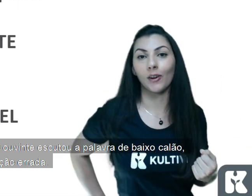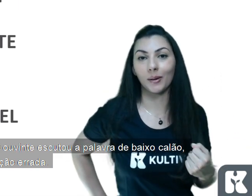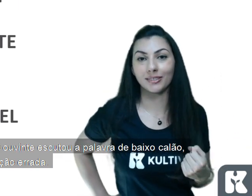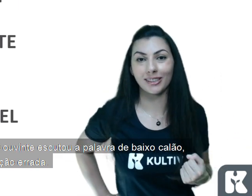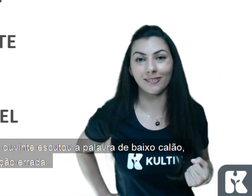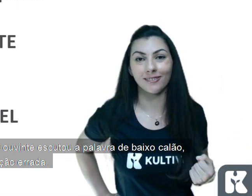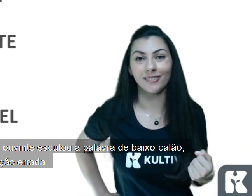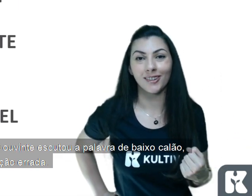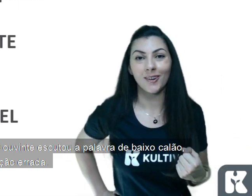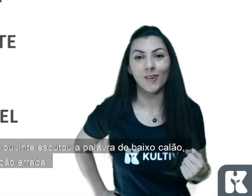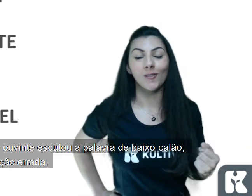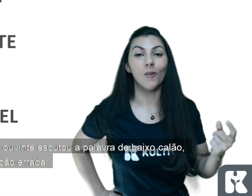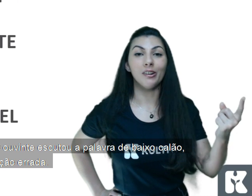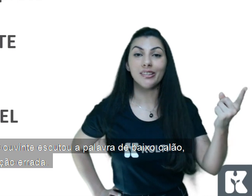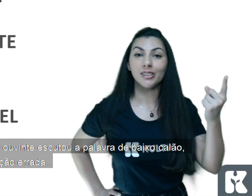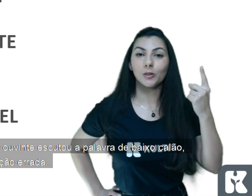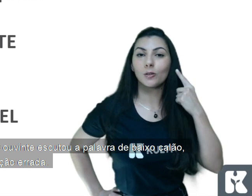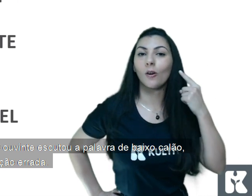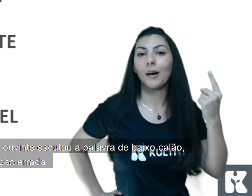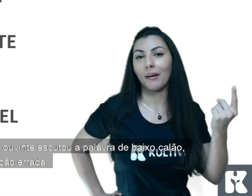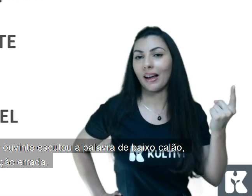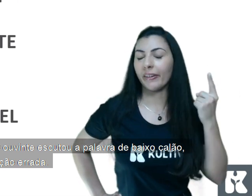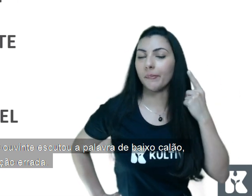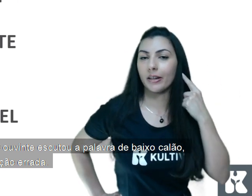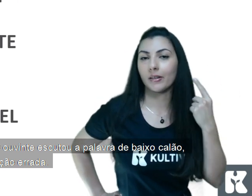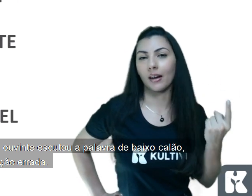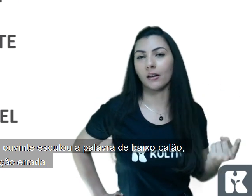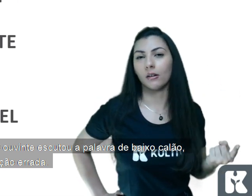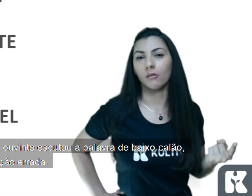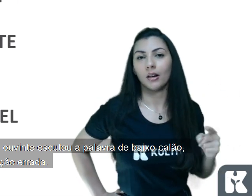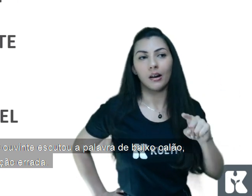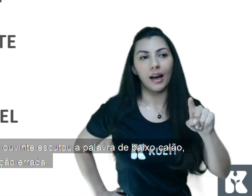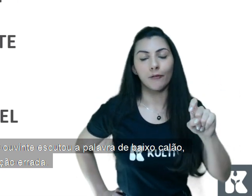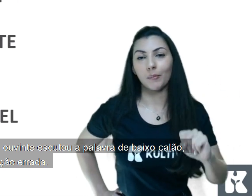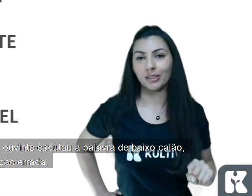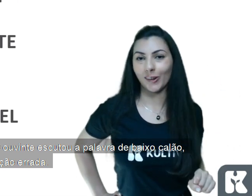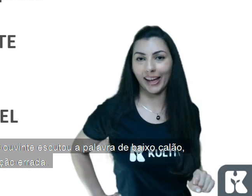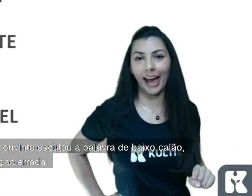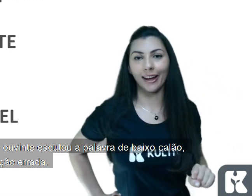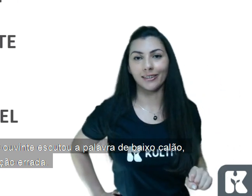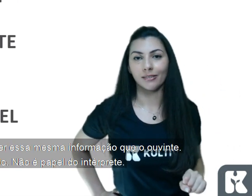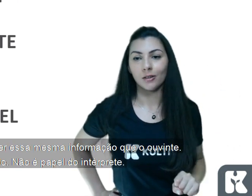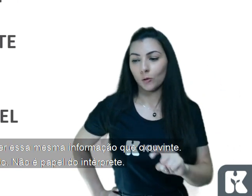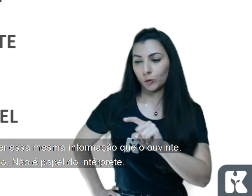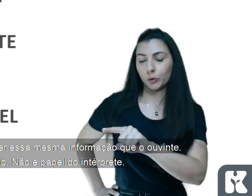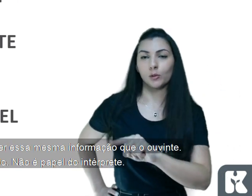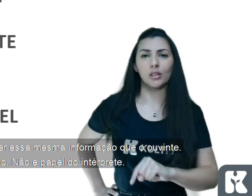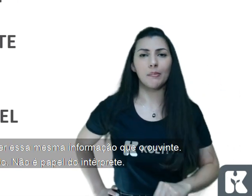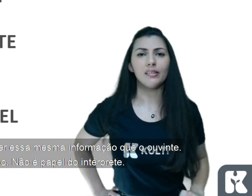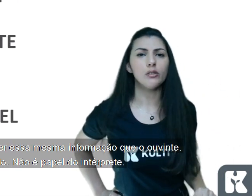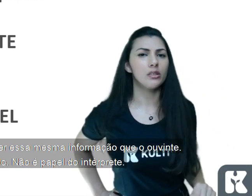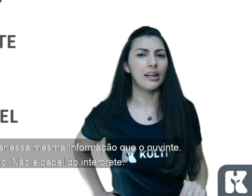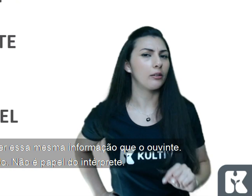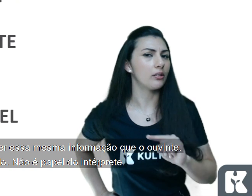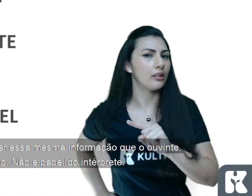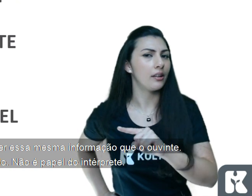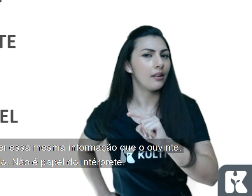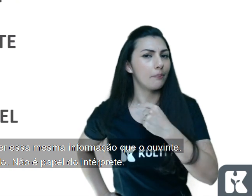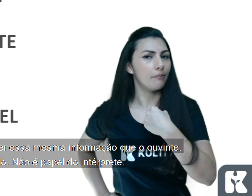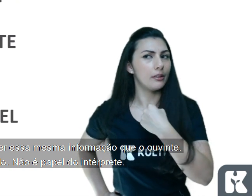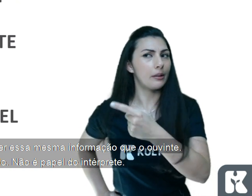essa informação. O ouvinte escutou a palavra de baixo calão, a informação errada. O surdo também tem o